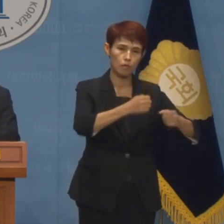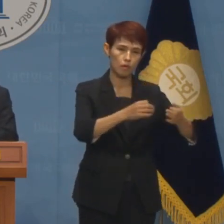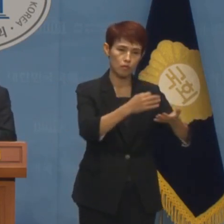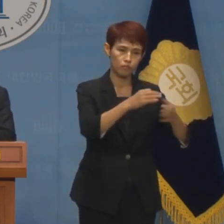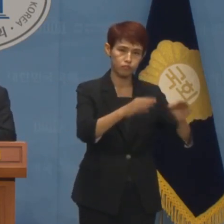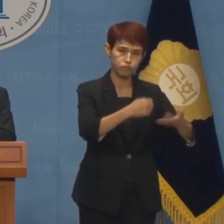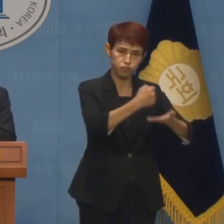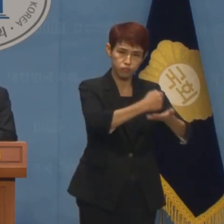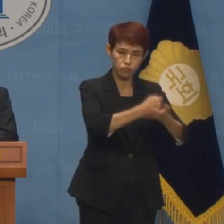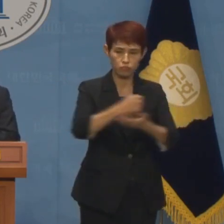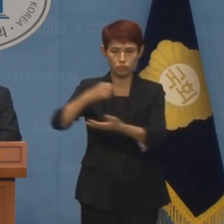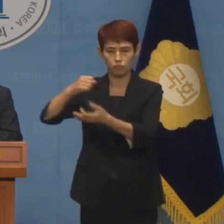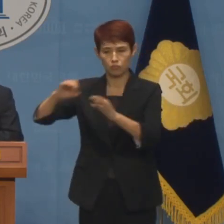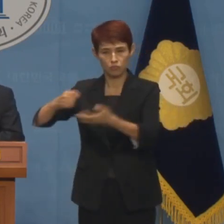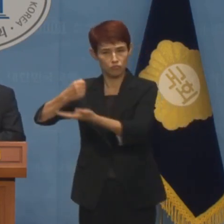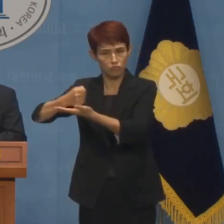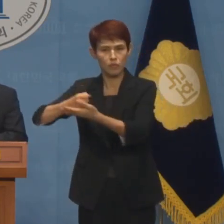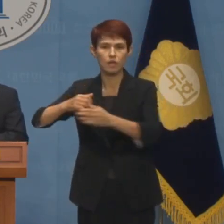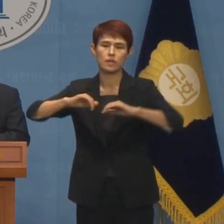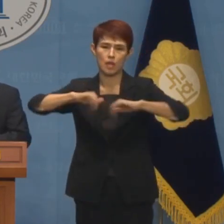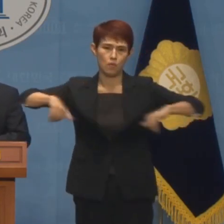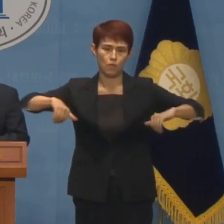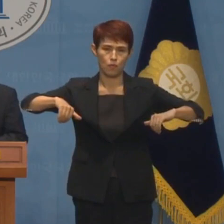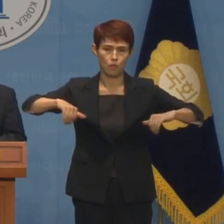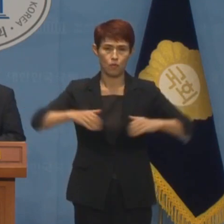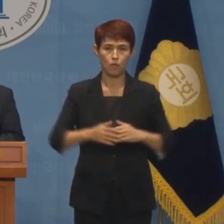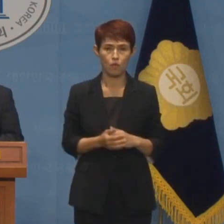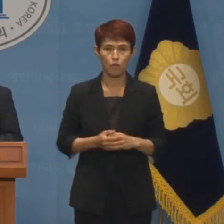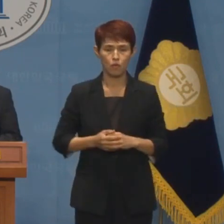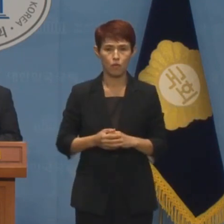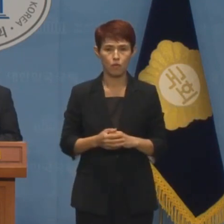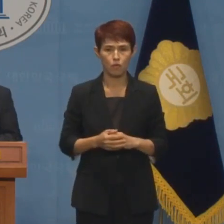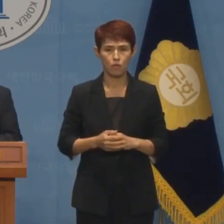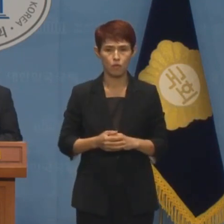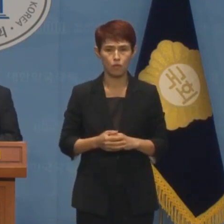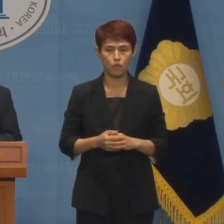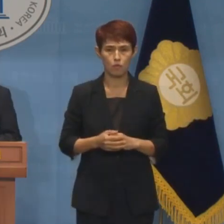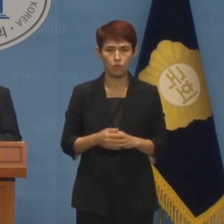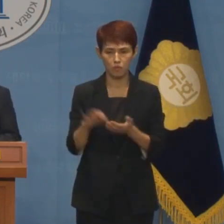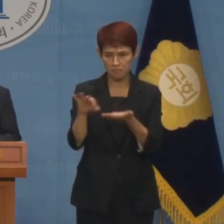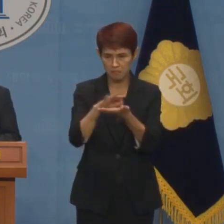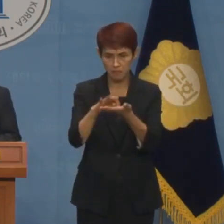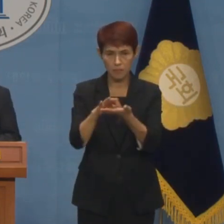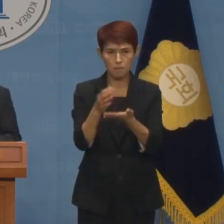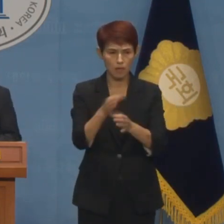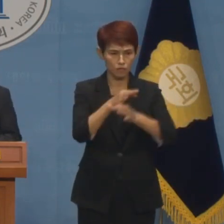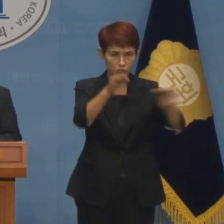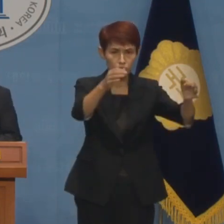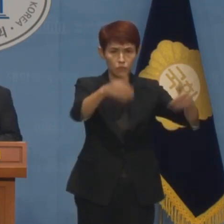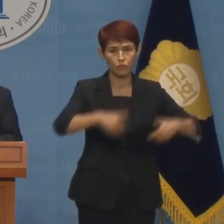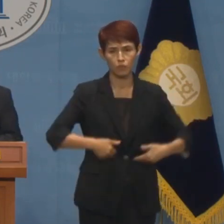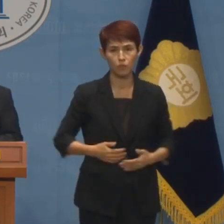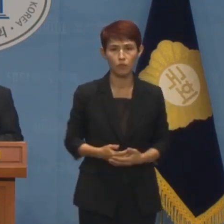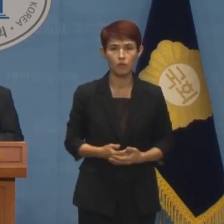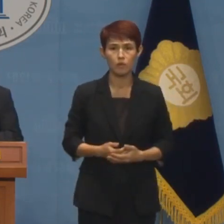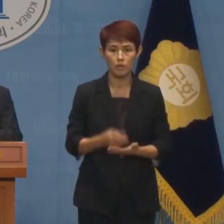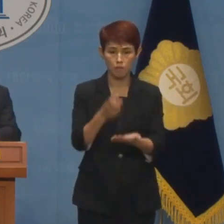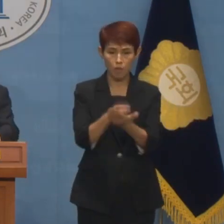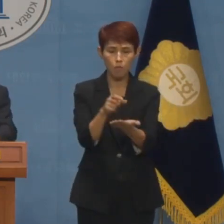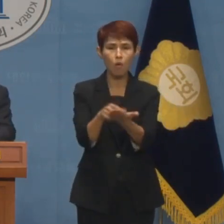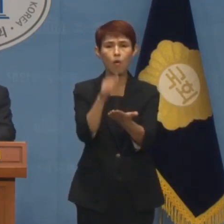최대한 짧게 해서 빨리 내주게 하는 거 이런 것인데요. 이거는 지금 실은 법안으로도 나와 있습니다.